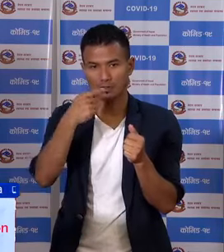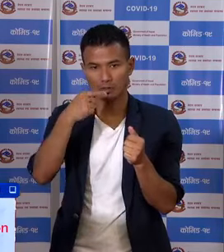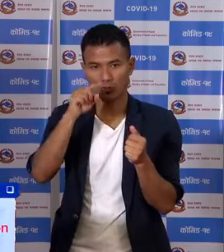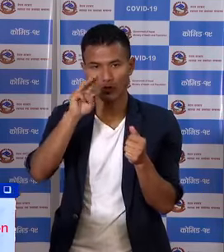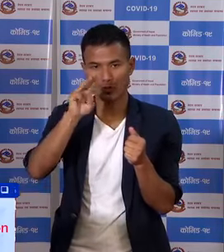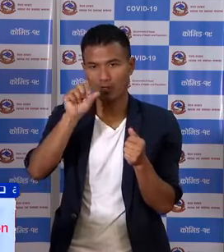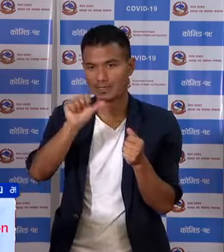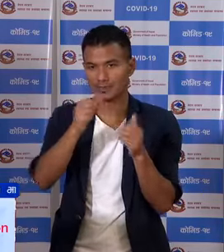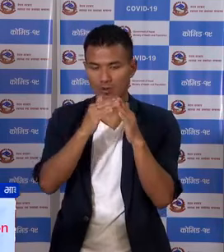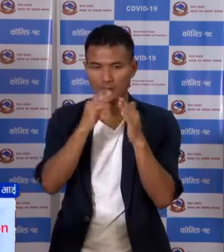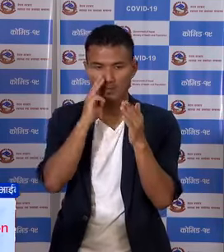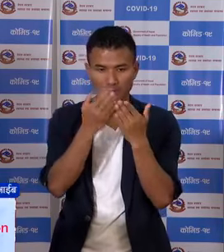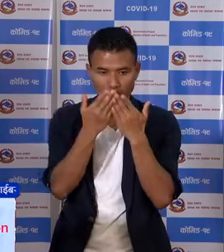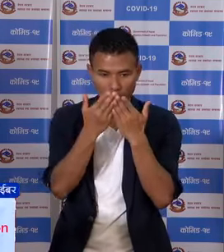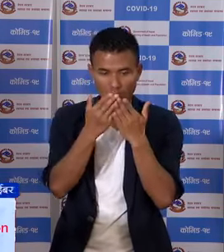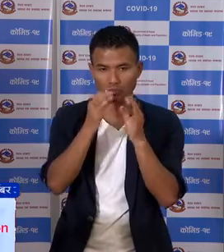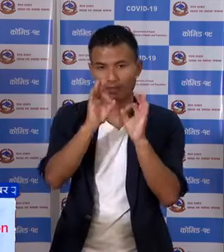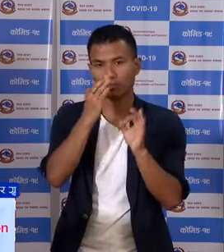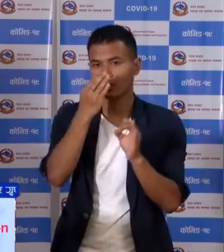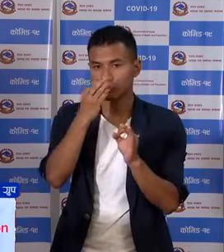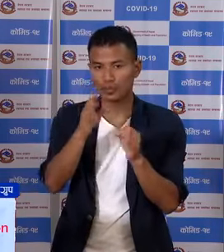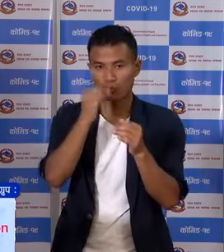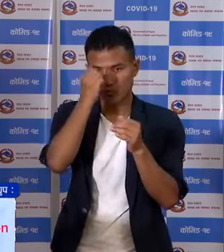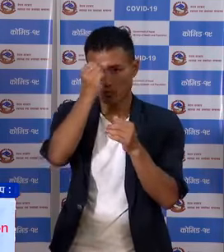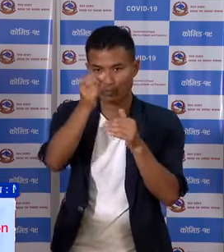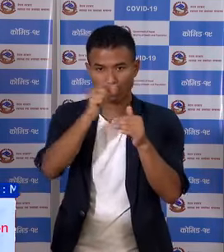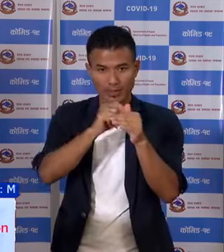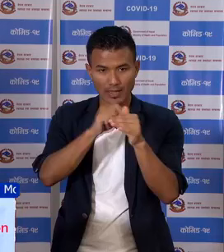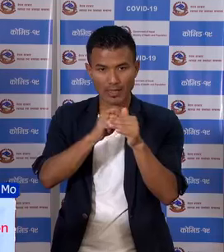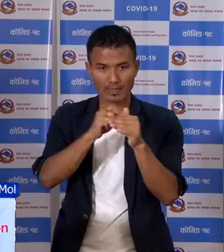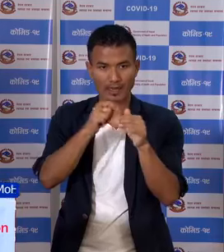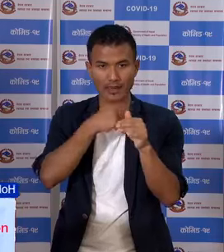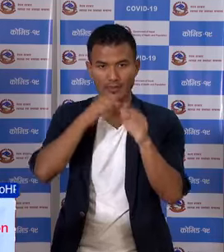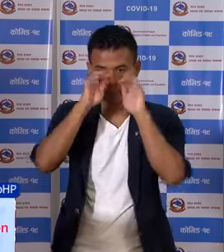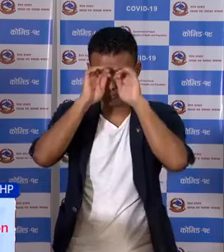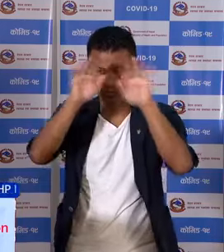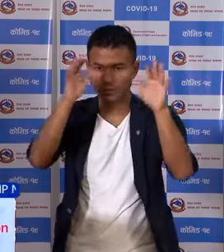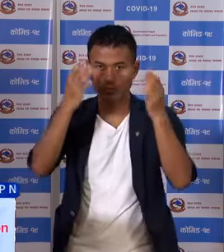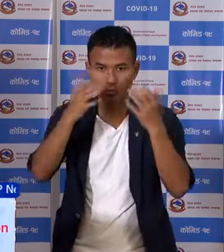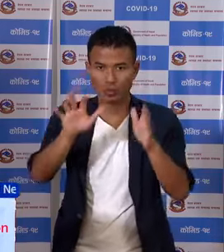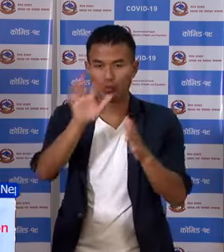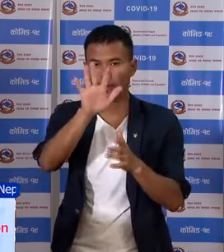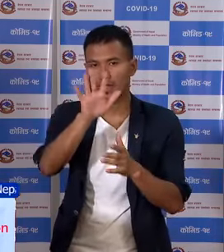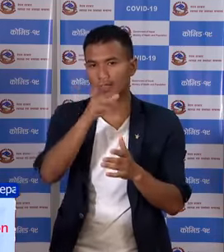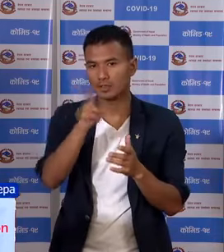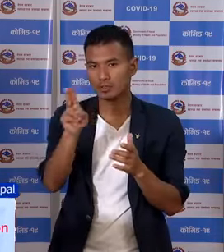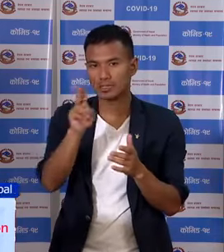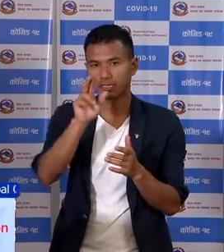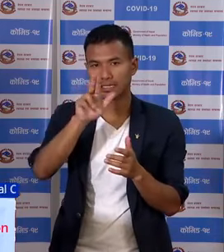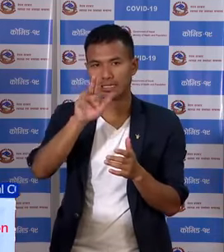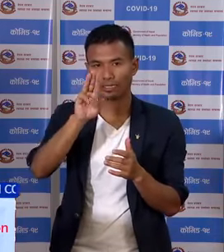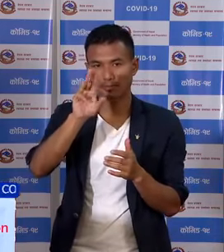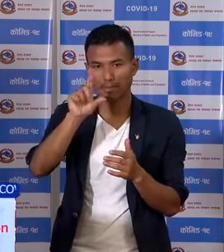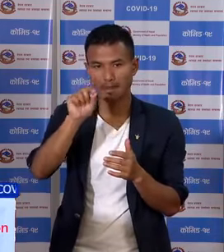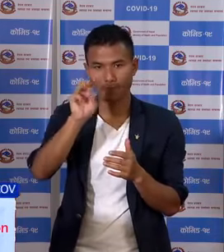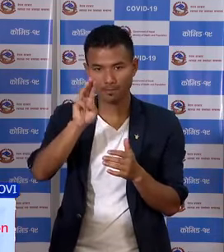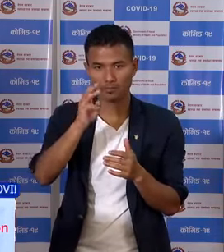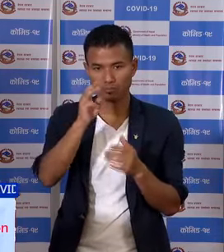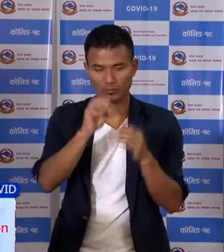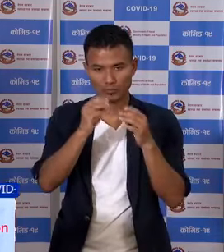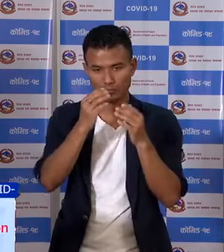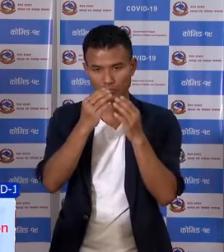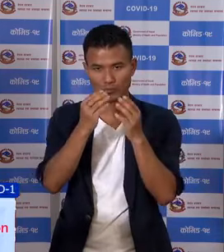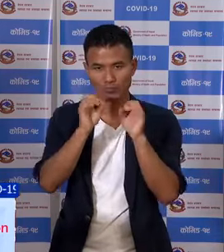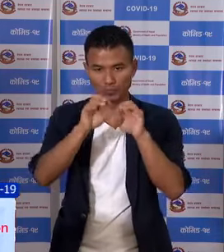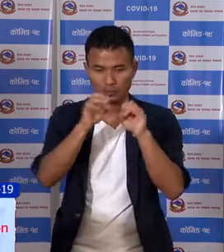घरेमे पन्न उप्योग्त हुंच। जुन हाली पूर्वा तयारी जुन हाली जारी गरागे चाहिं। पान्जाना जुन इमाम महजिन रा कर्माचारी और जुन